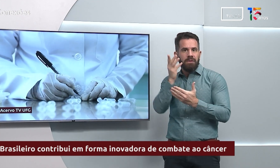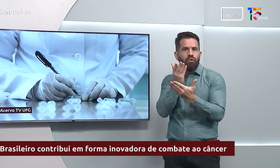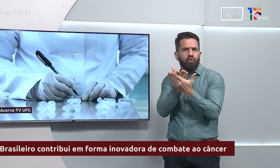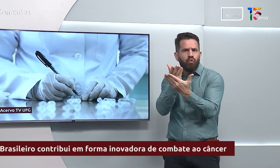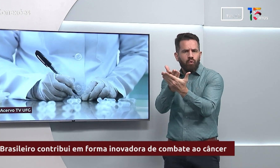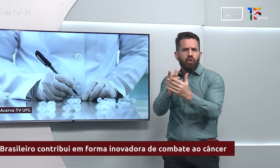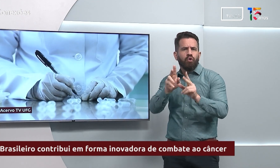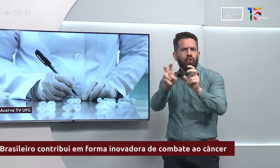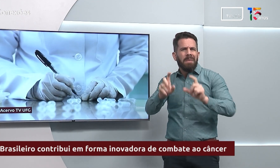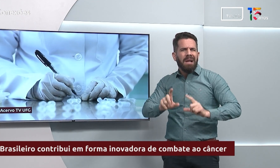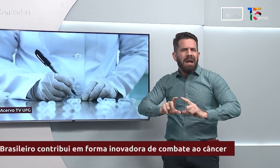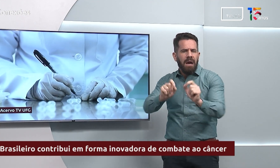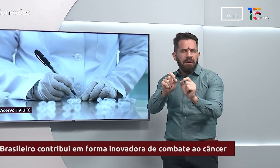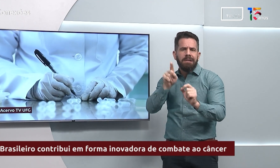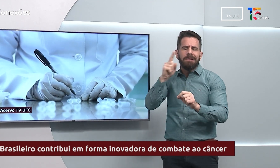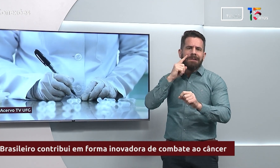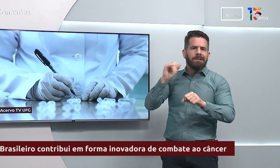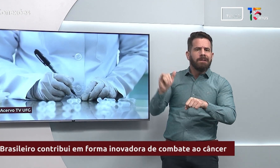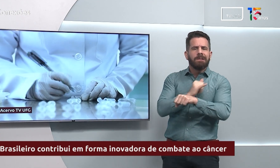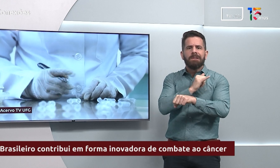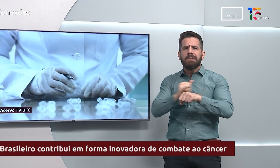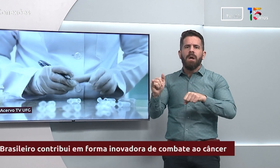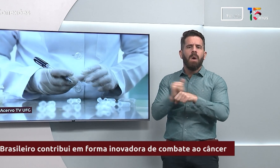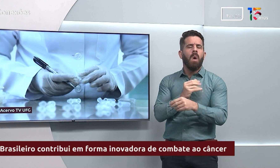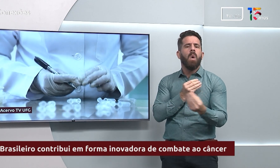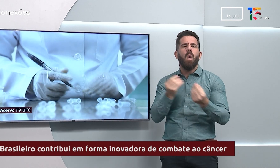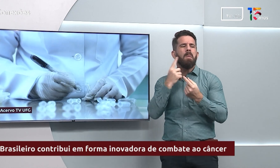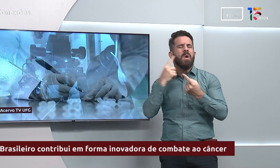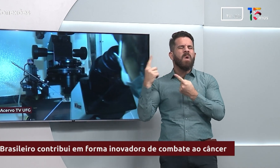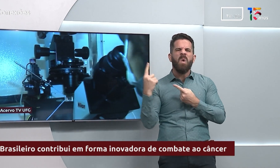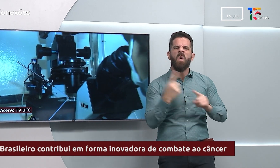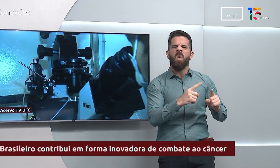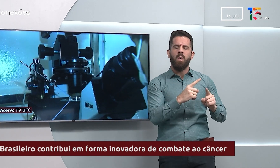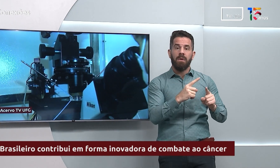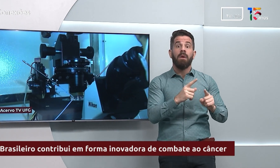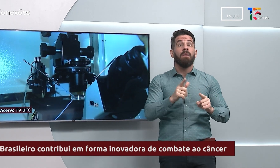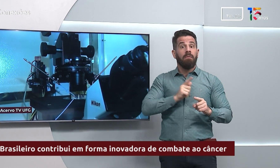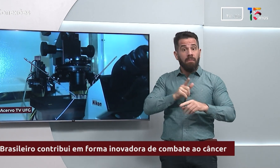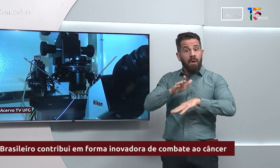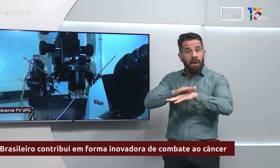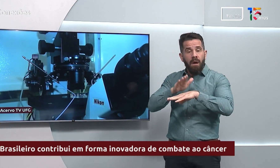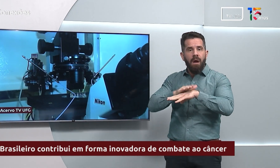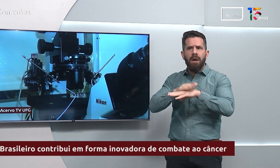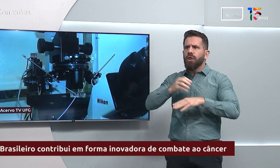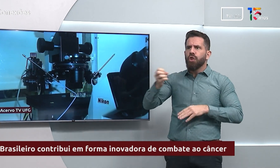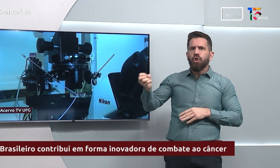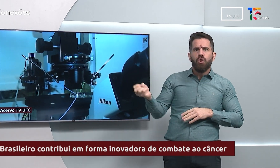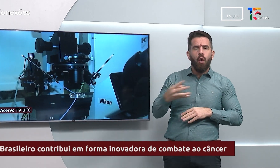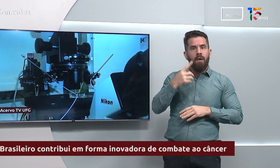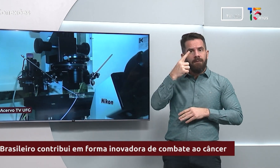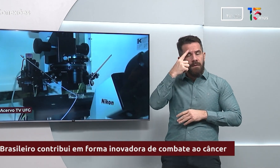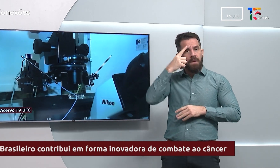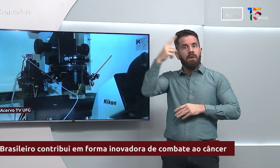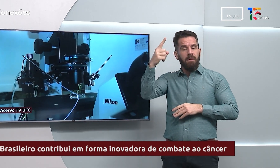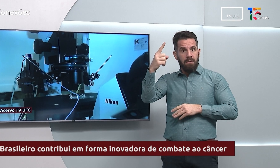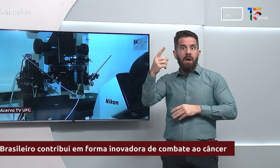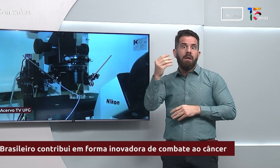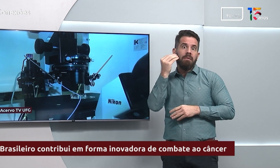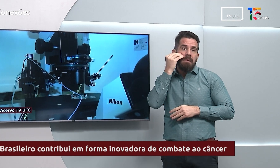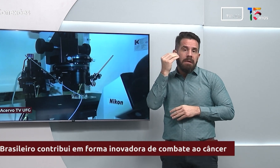paciente. Pensando nisso, o biomédico Matheus dos Santos Dias, doutor pela USP e pós-doutor pelo